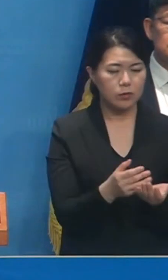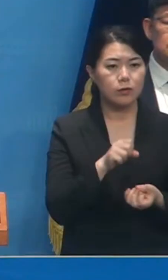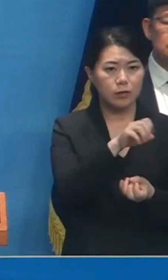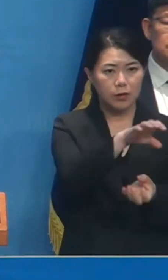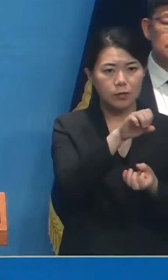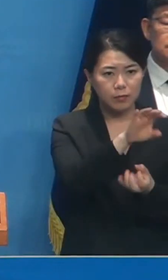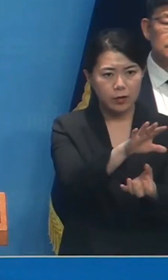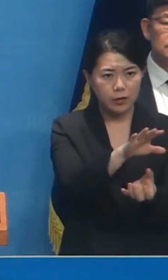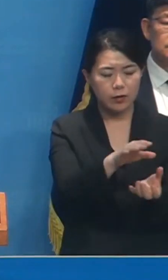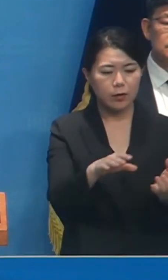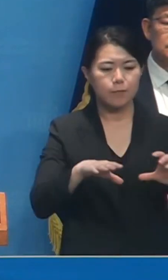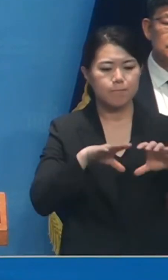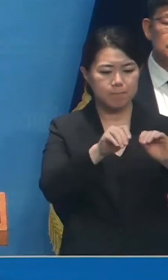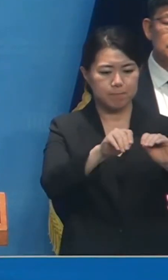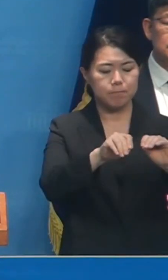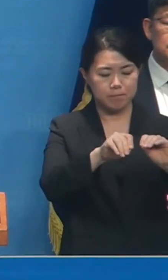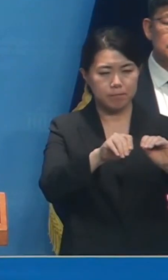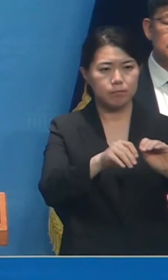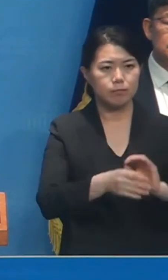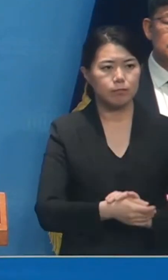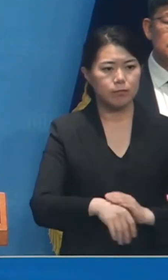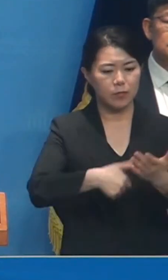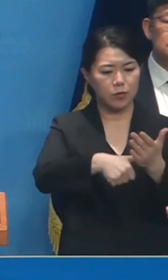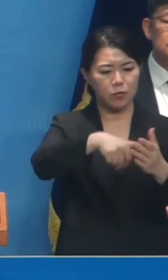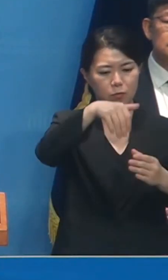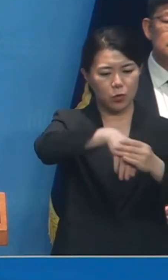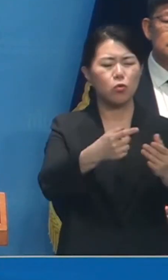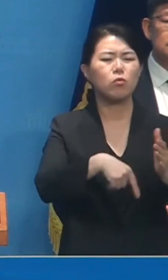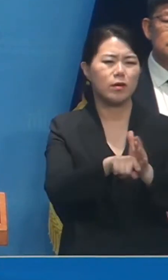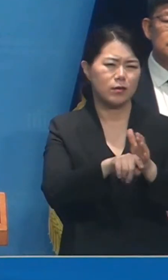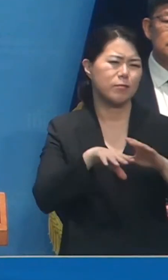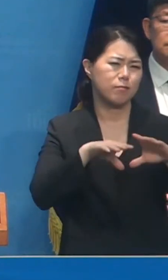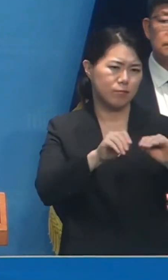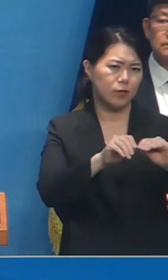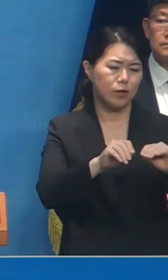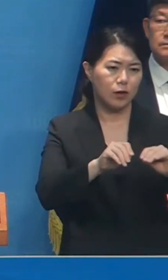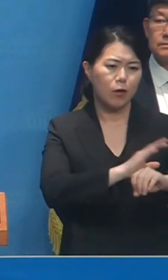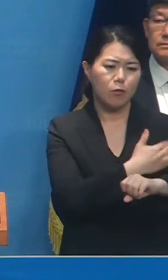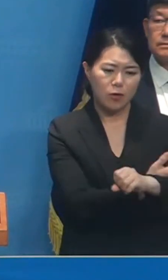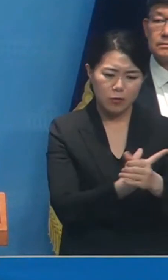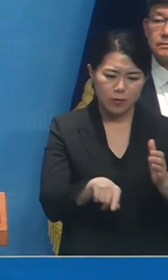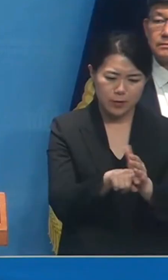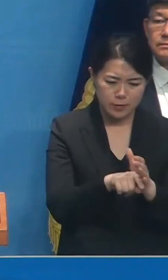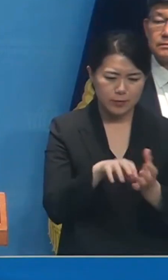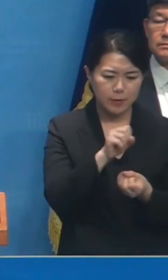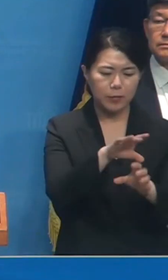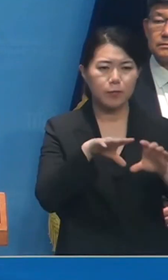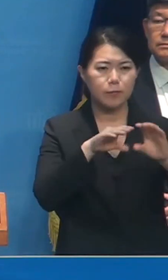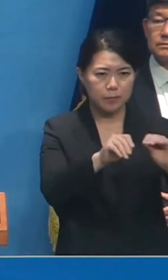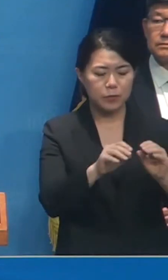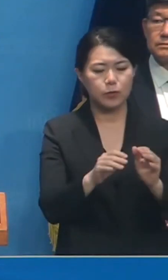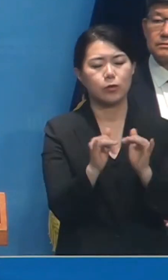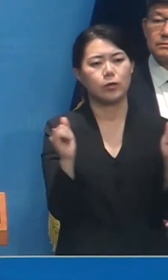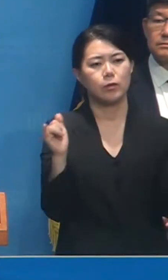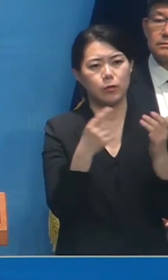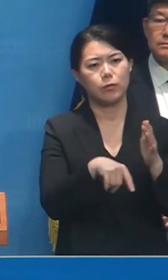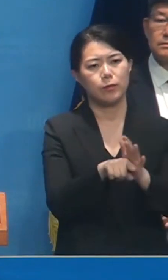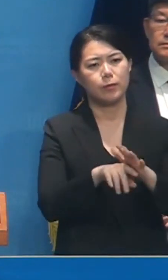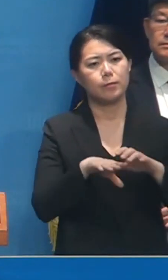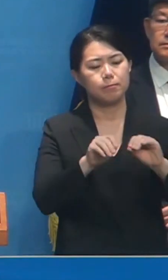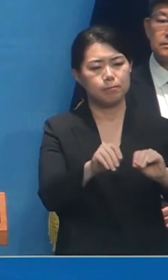택배가 멈추고 투표를 위해 멈추고 권리를 위해 멈추고 사람을